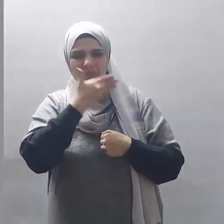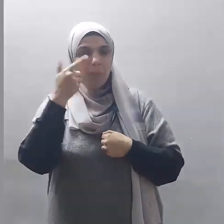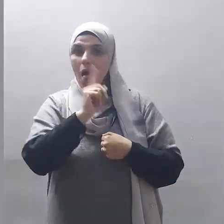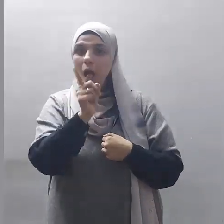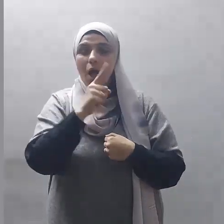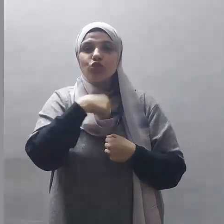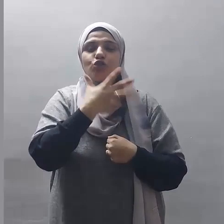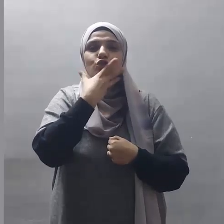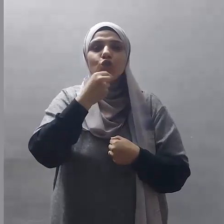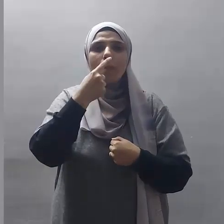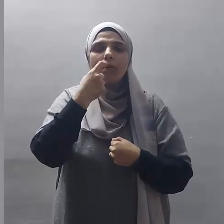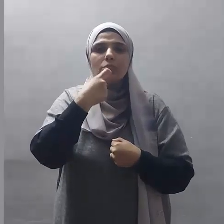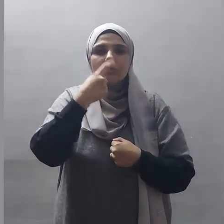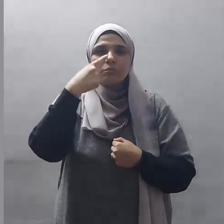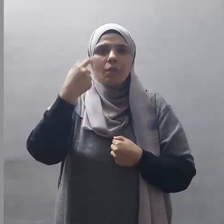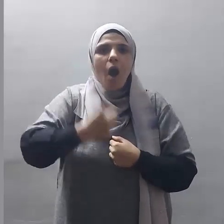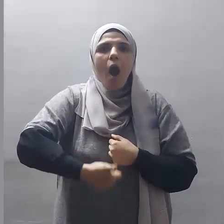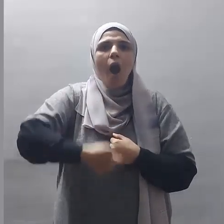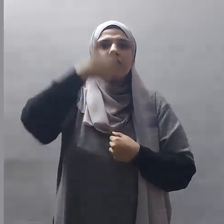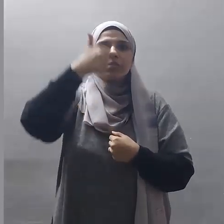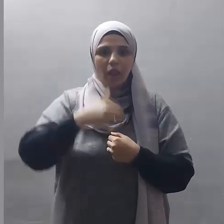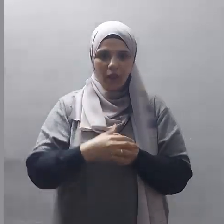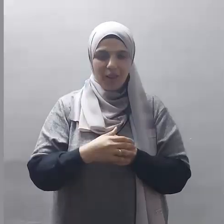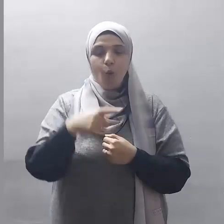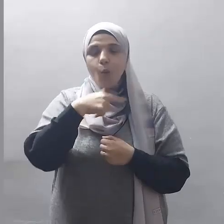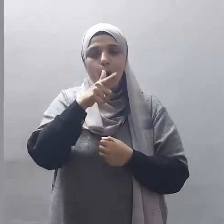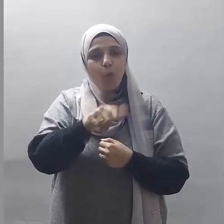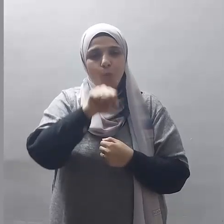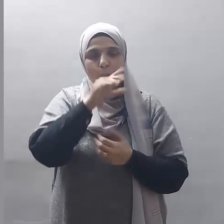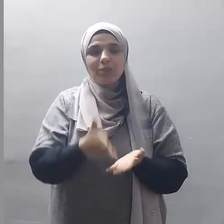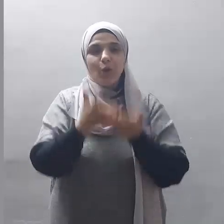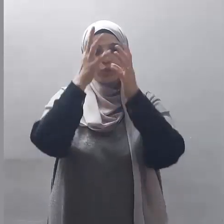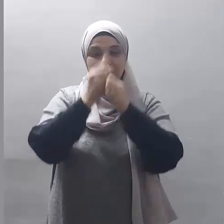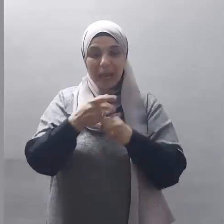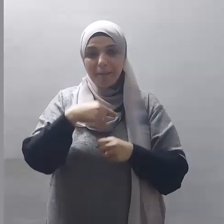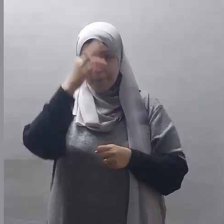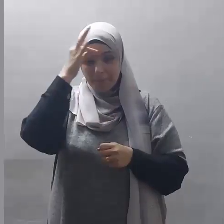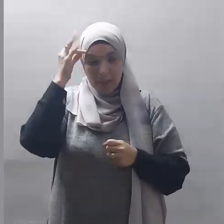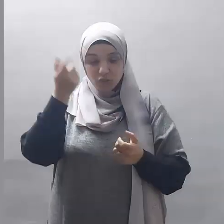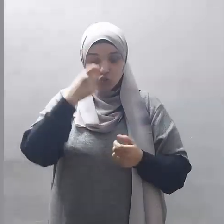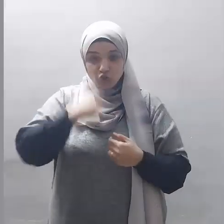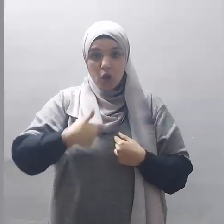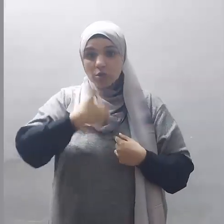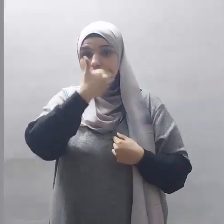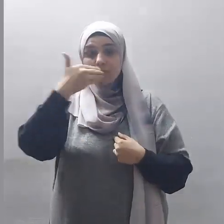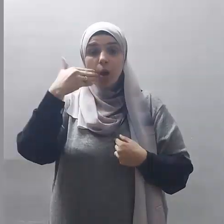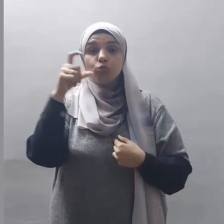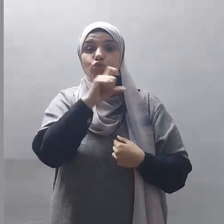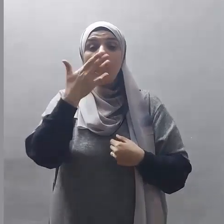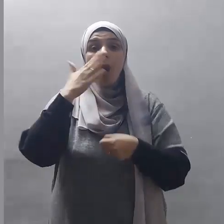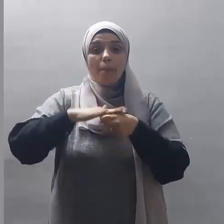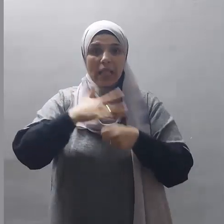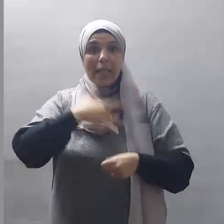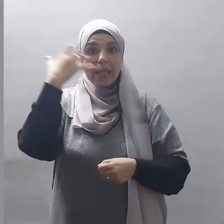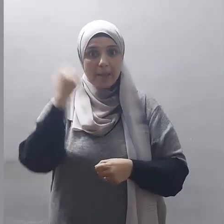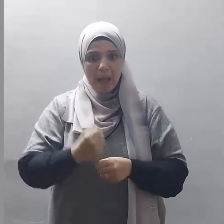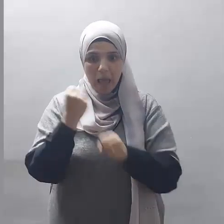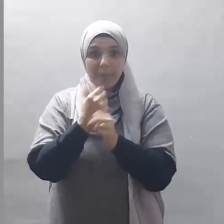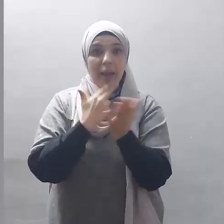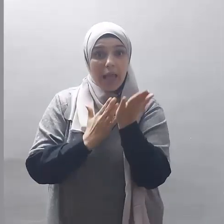ويقول صلى الله عليه وسلم: من صام رمضان إيمانا واحتسابا غفر له ما تقدم